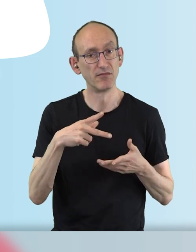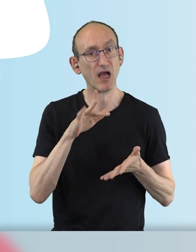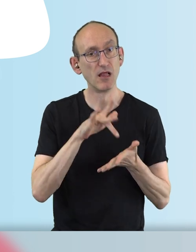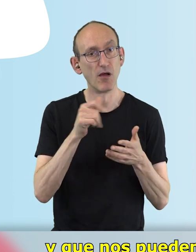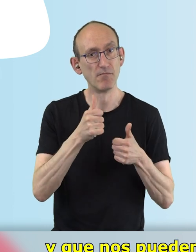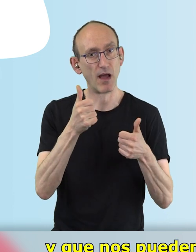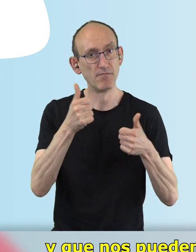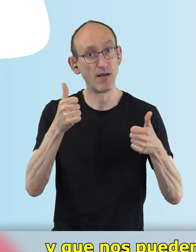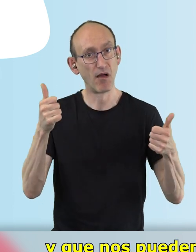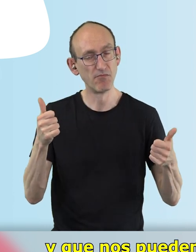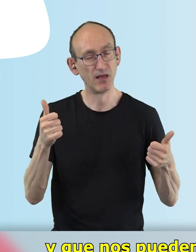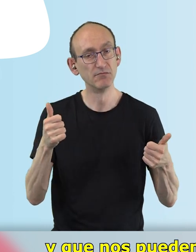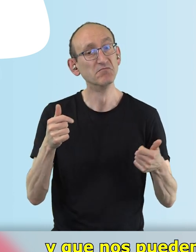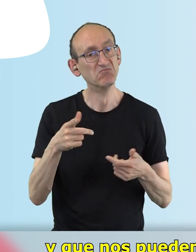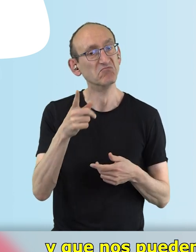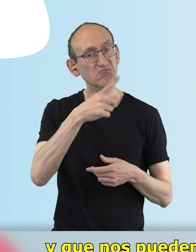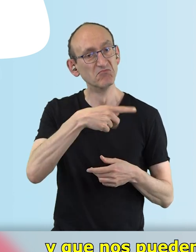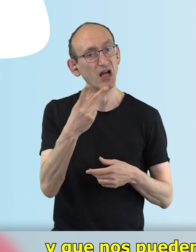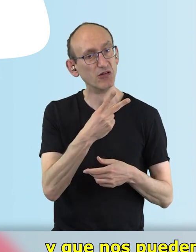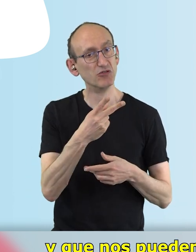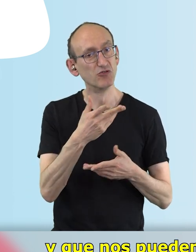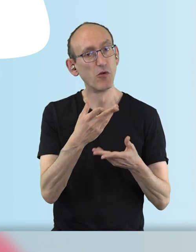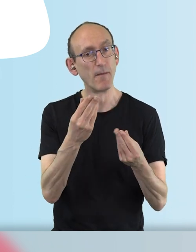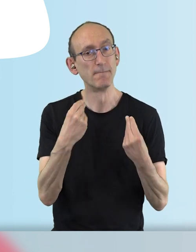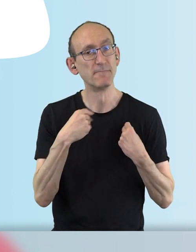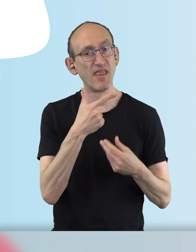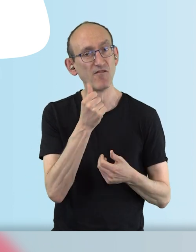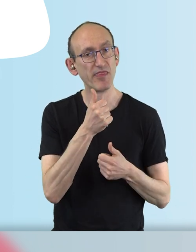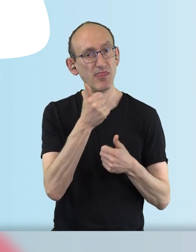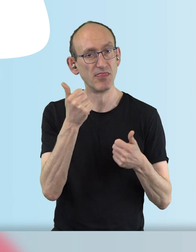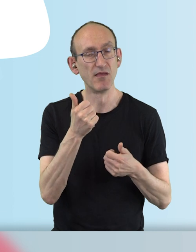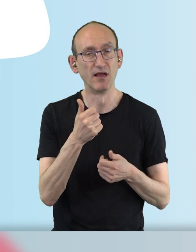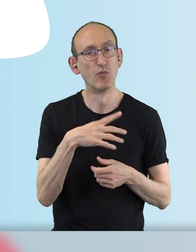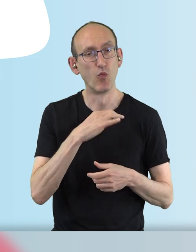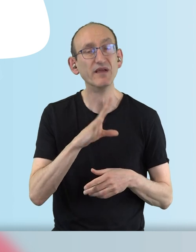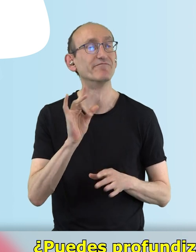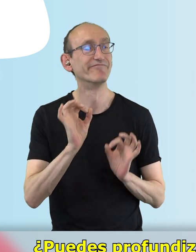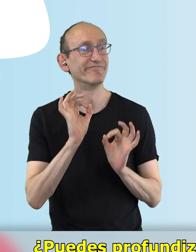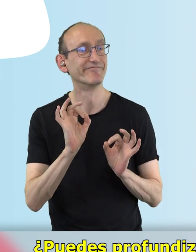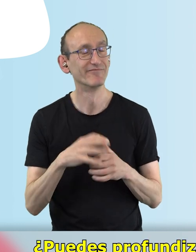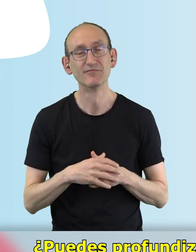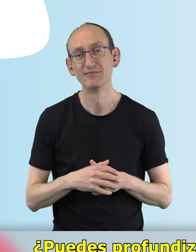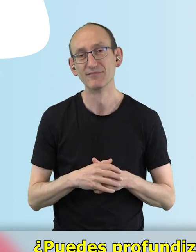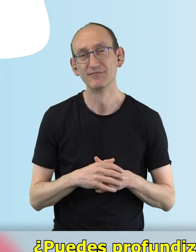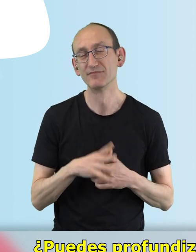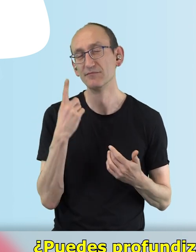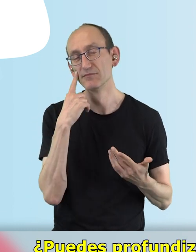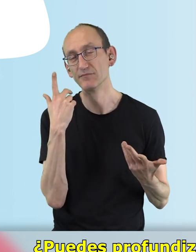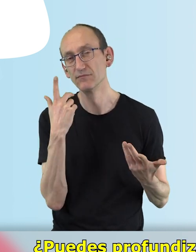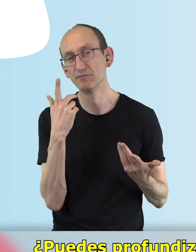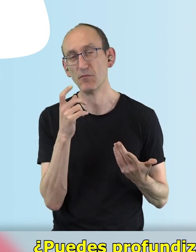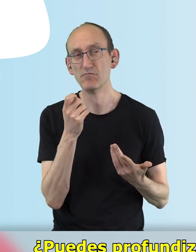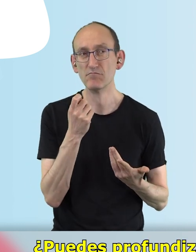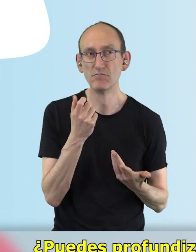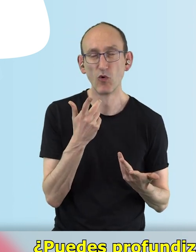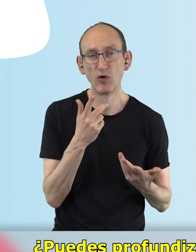a día y que nos pueden hacer la vida mucho más fácil. Sí, Concha, sí es, efectivamente. ¿Puedes profundizar